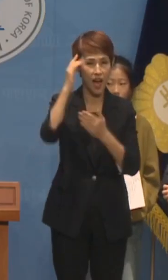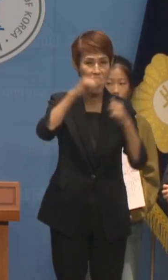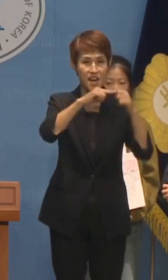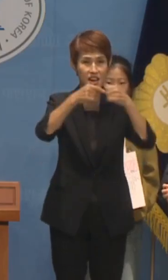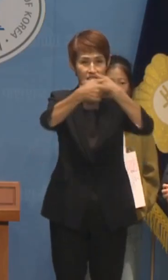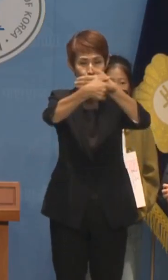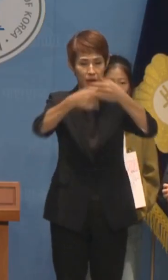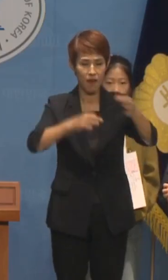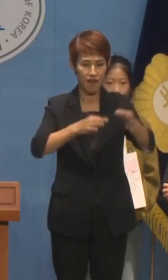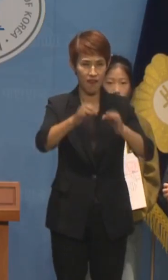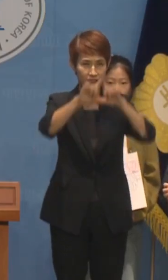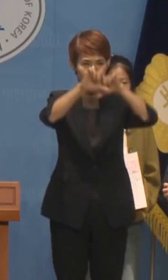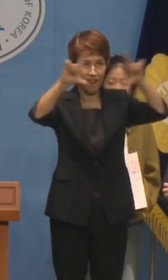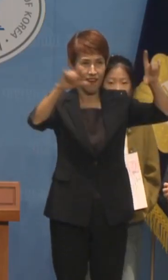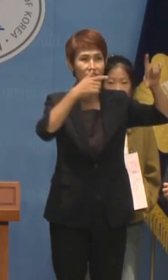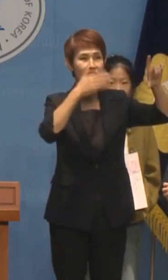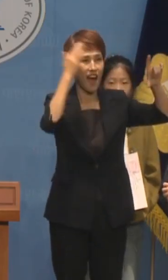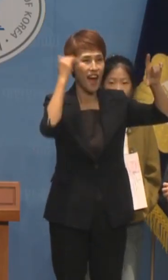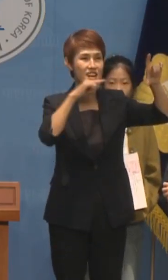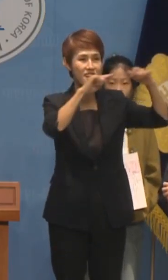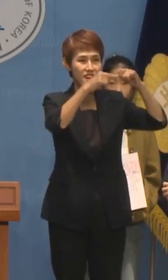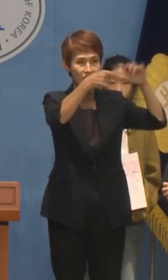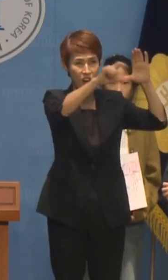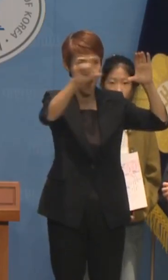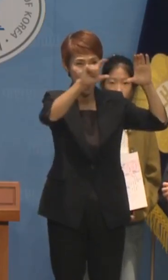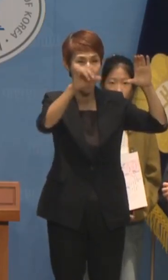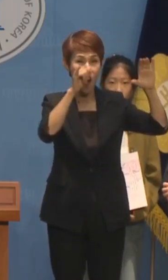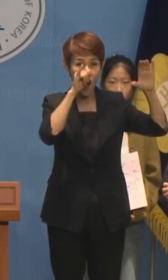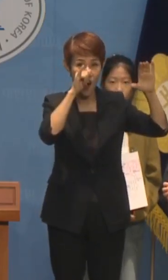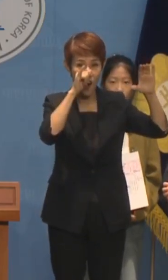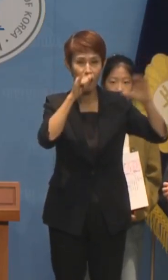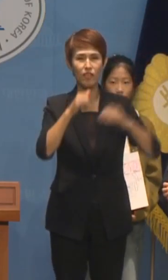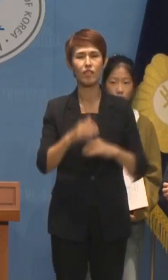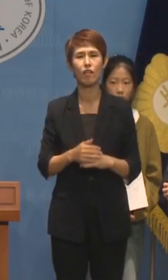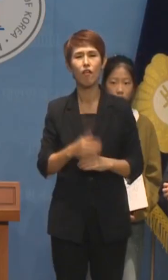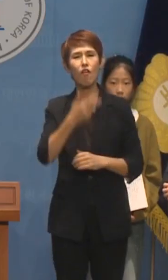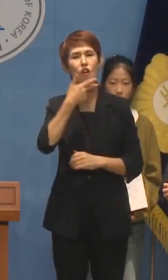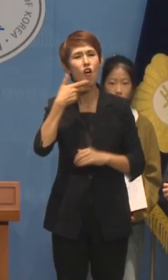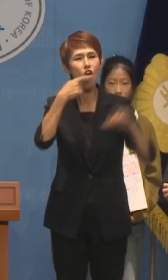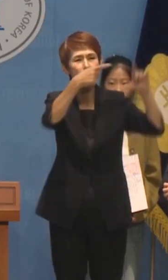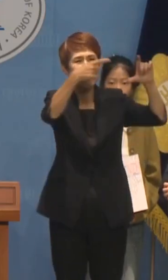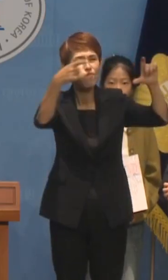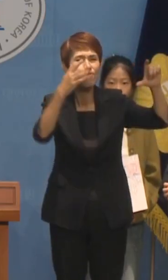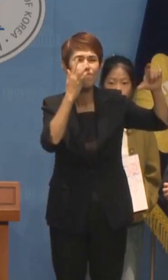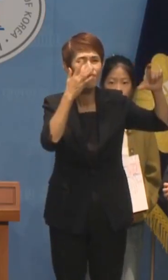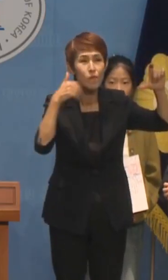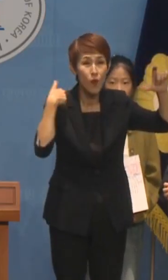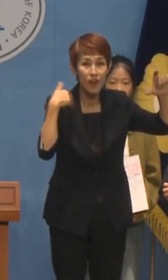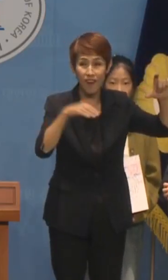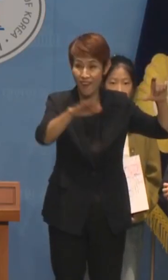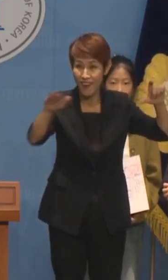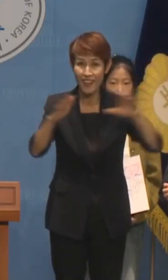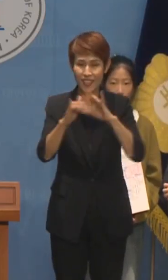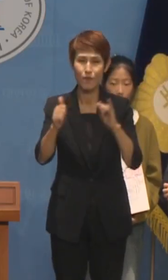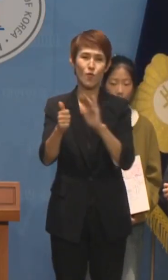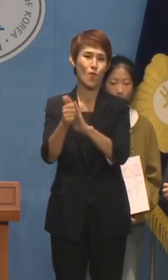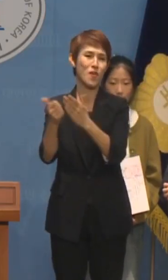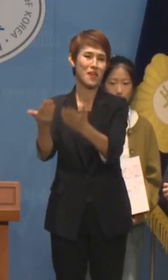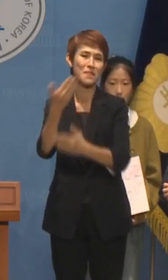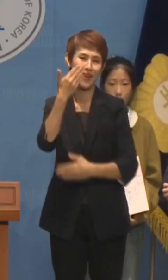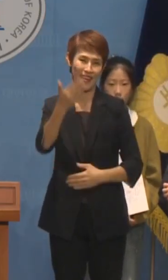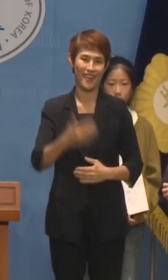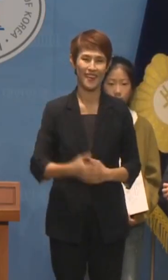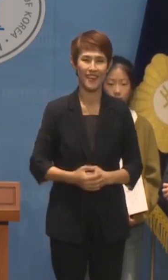간판을 기업이나 가게가 다 표시하게 된다면 평소 외국어 간판으로 불편하셨던 분들에게 더 도움이 될